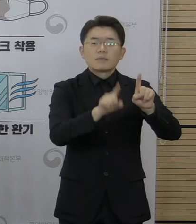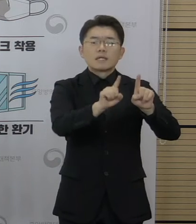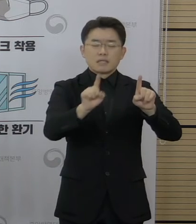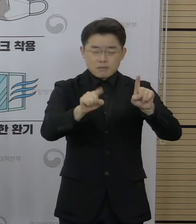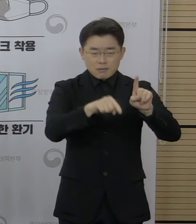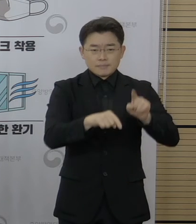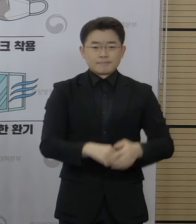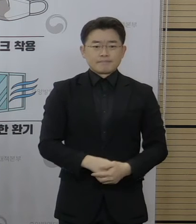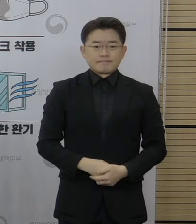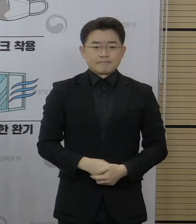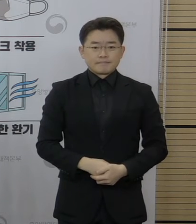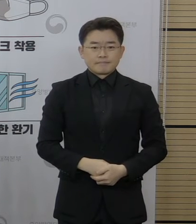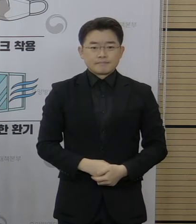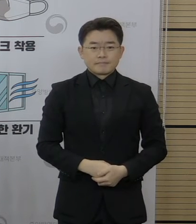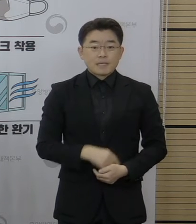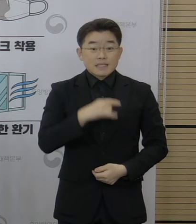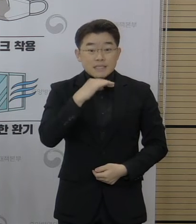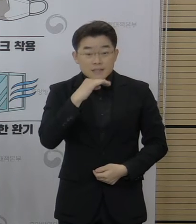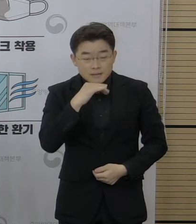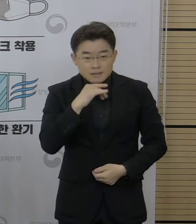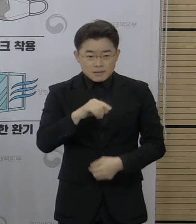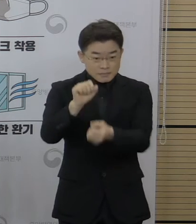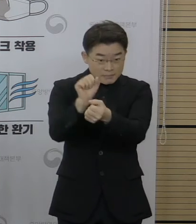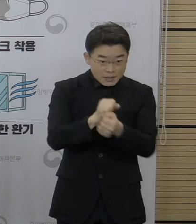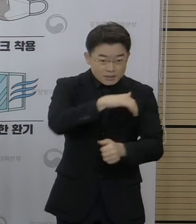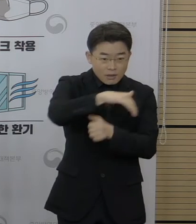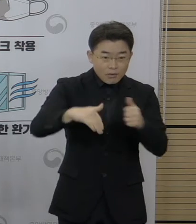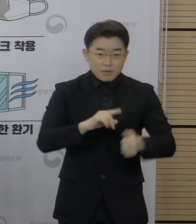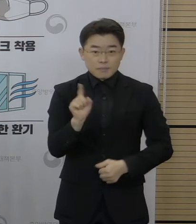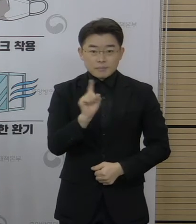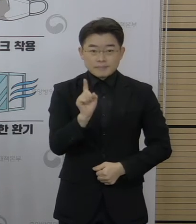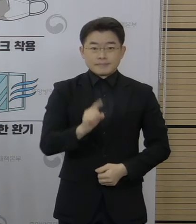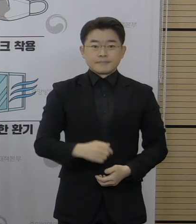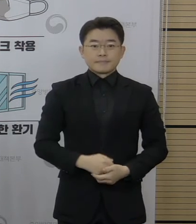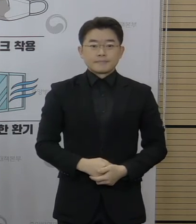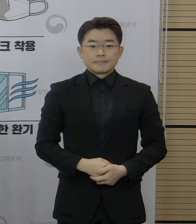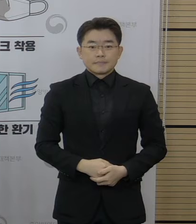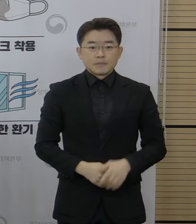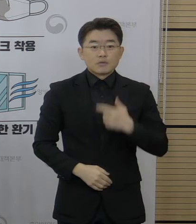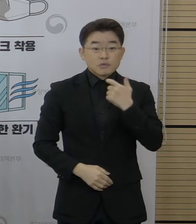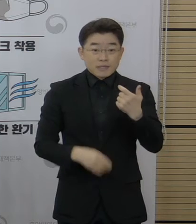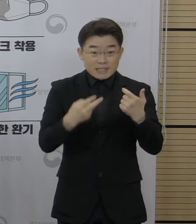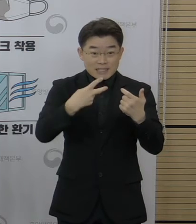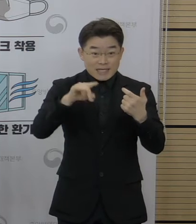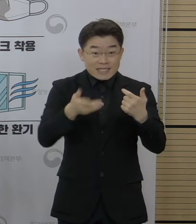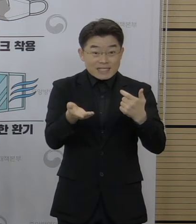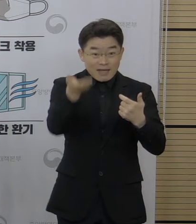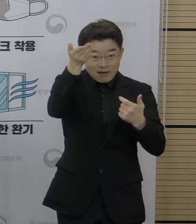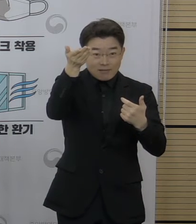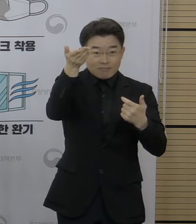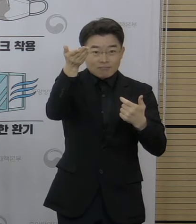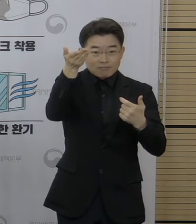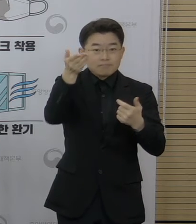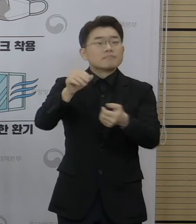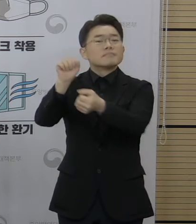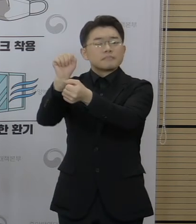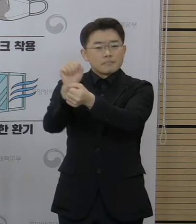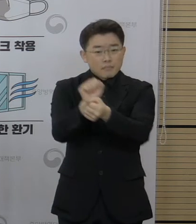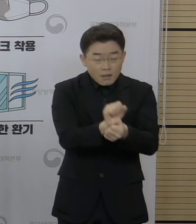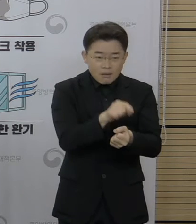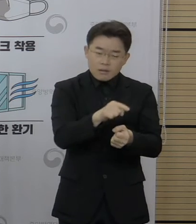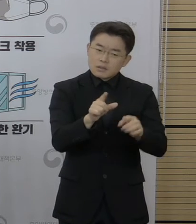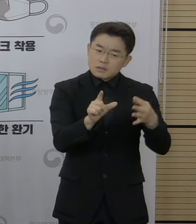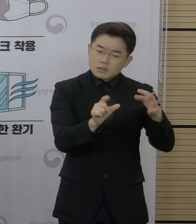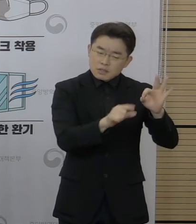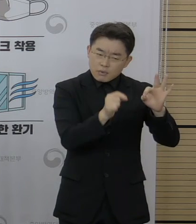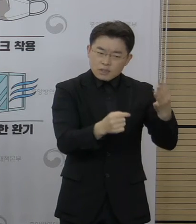높았으며 연령 군별 확장자 발생율을 보면 60대 이상의 연령 분에서는 10월